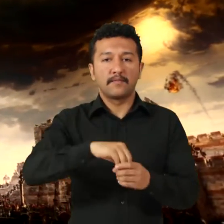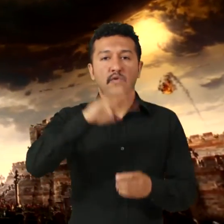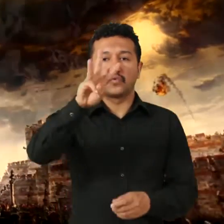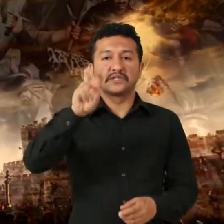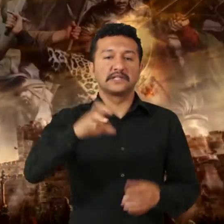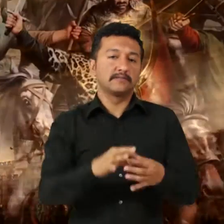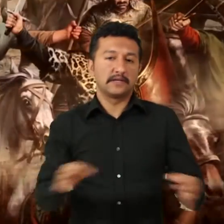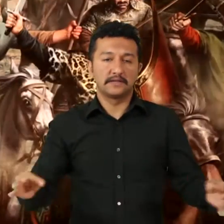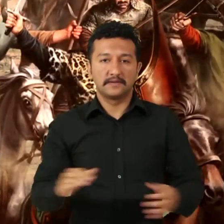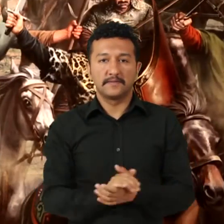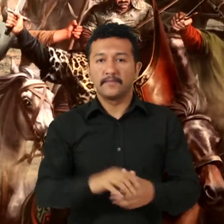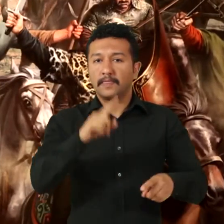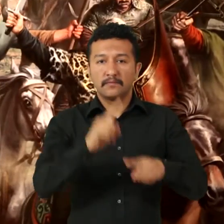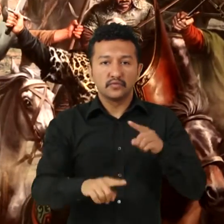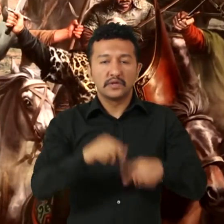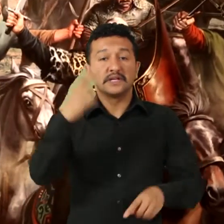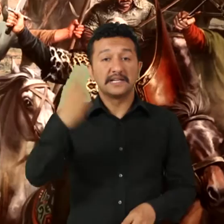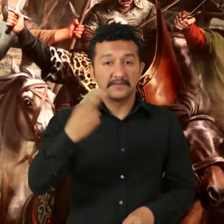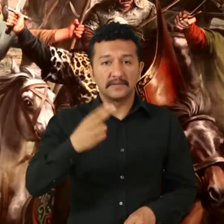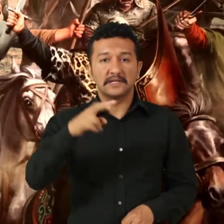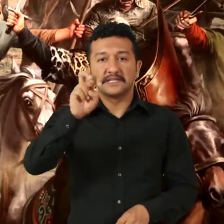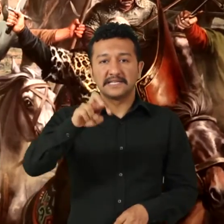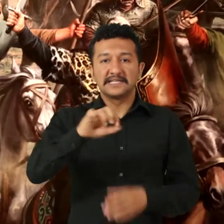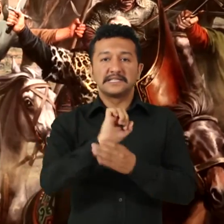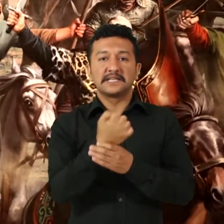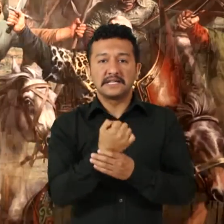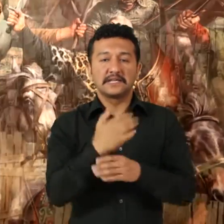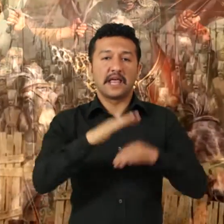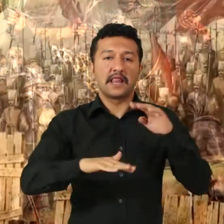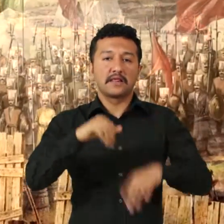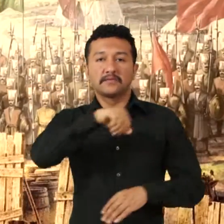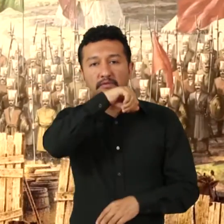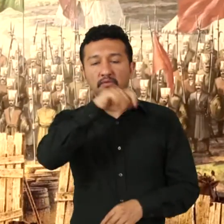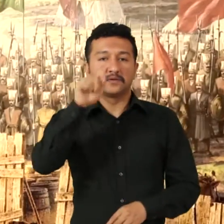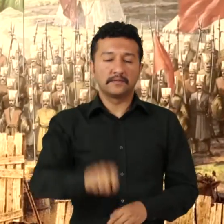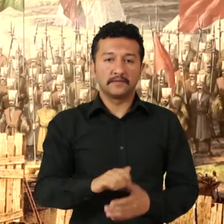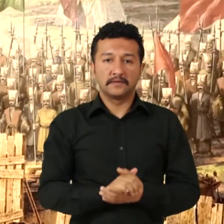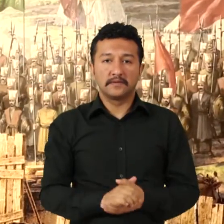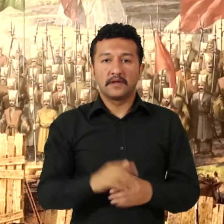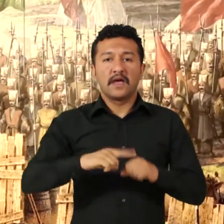38 metredir. Müzedeki resimler 8 sanatçı tarafından yapılmıştır.